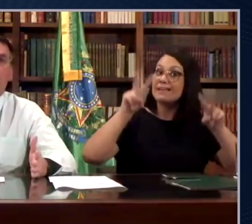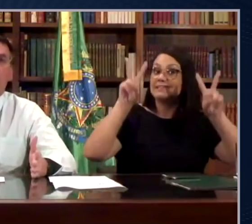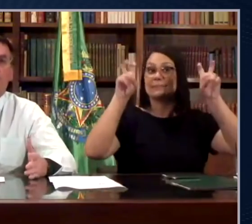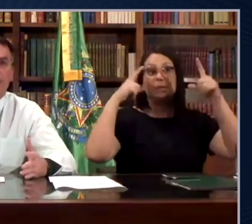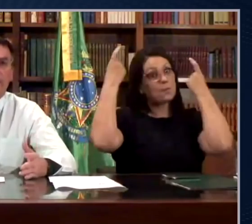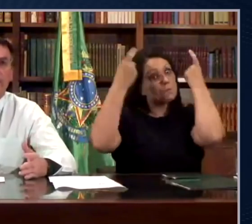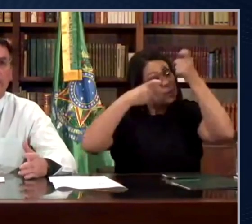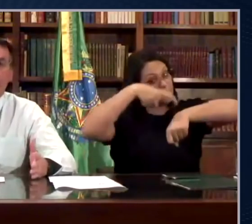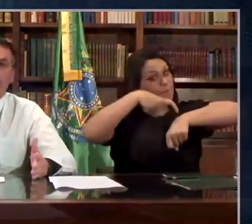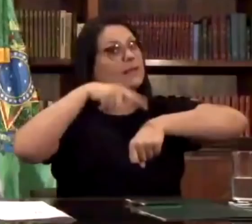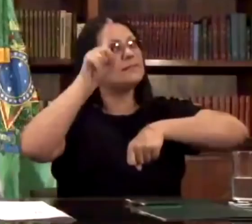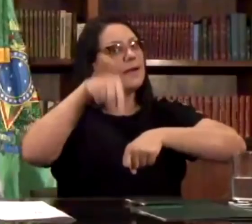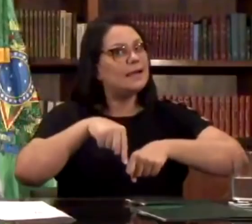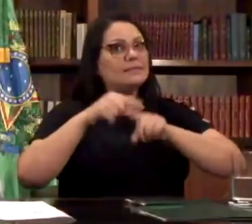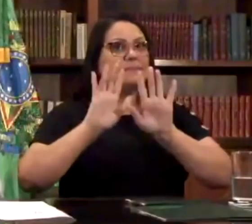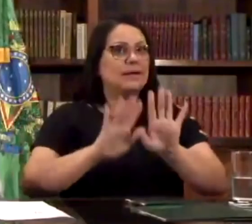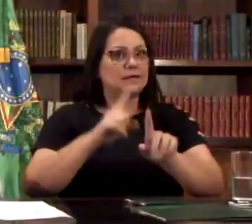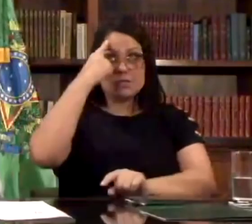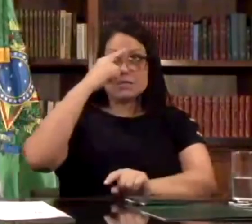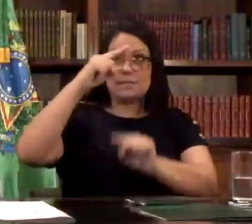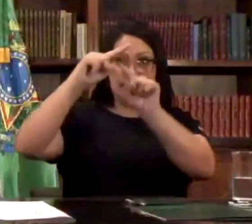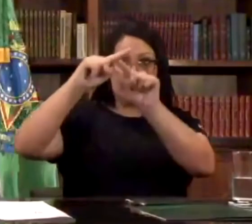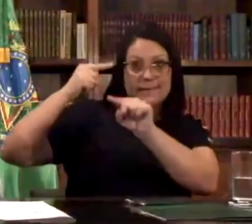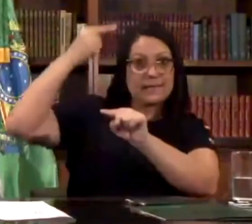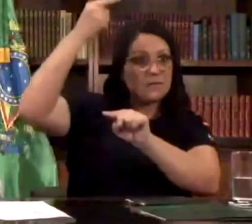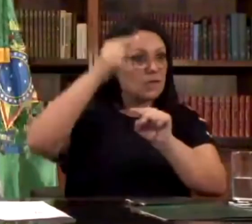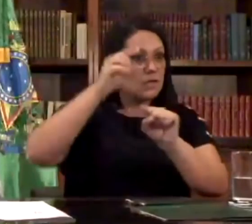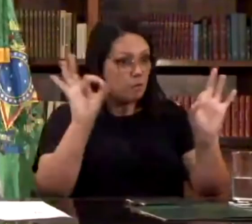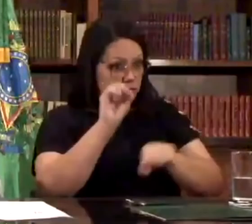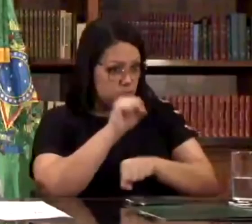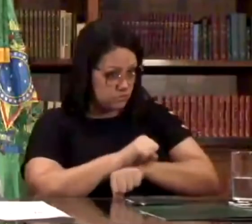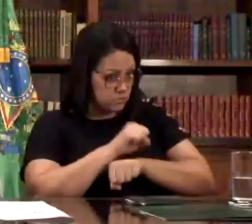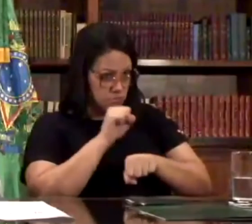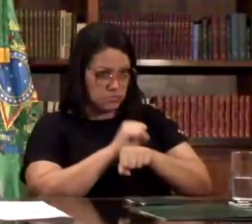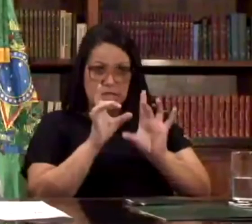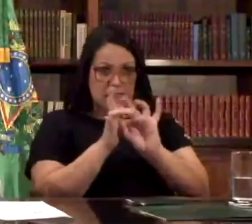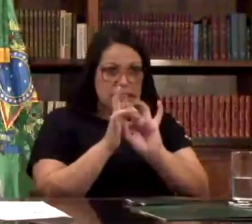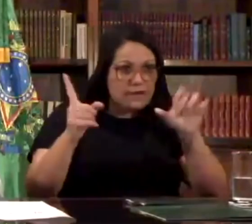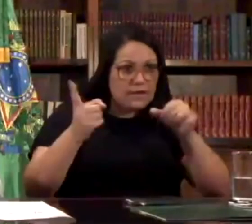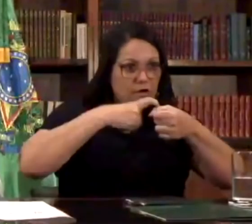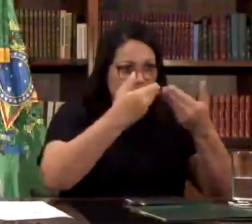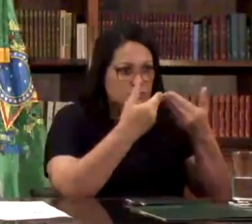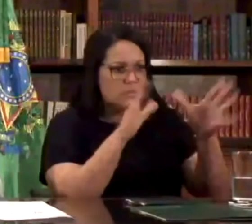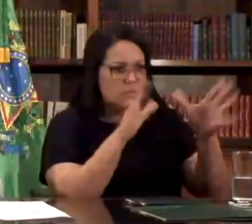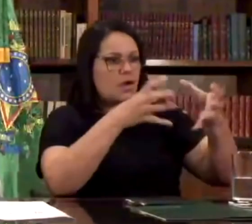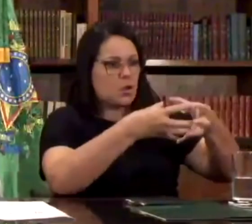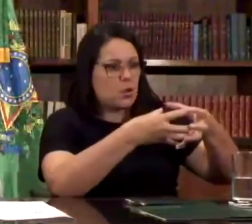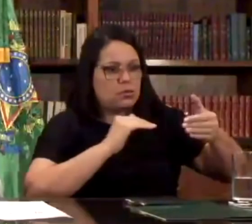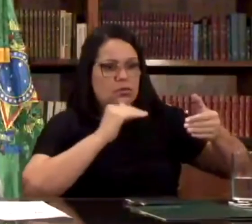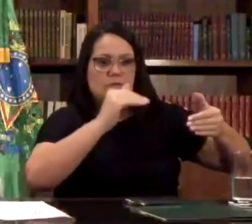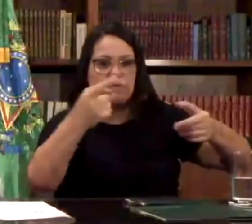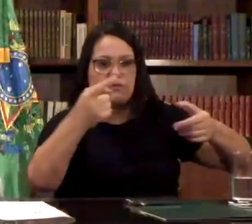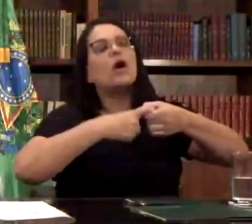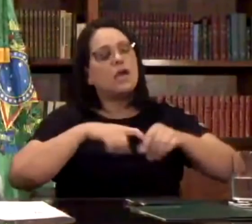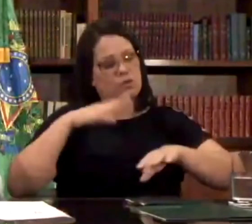minha preocupação no momento. Mas, a semana que vem, com toda certeza, se não começar a volta, pelo menos gradativa, ao emprego, eu vou ter que tomar uma